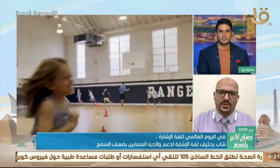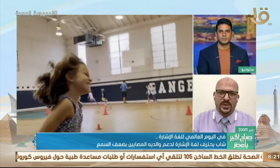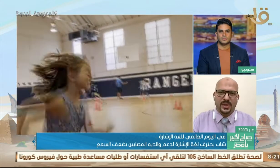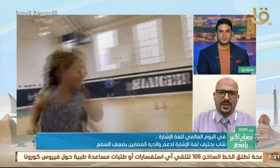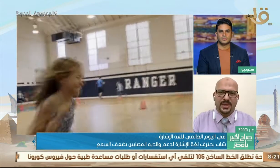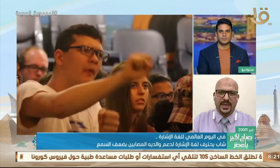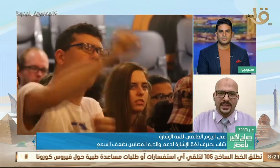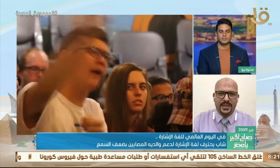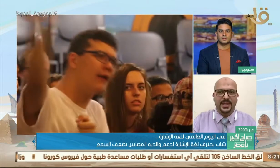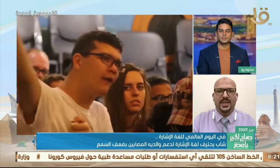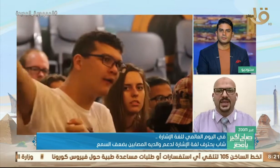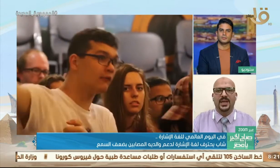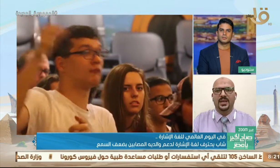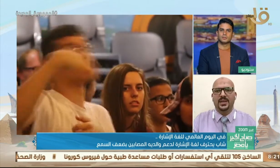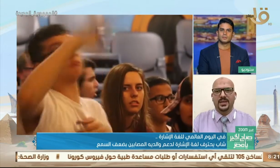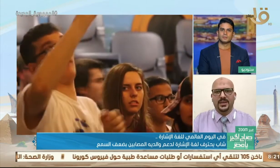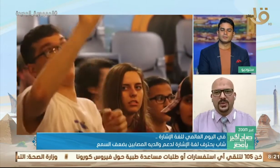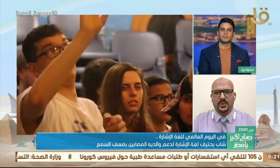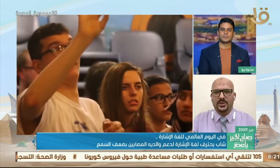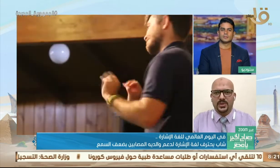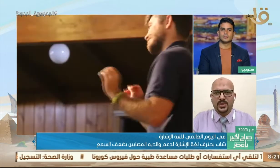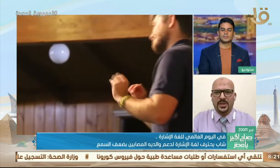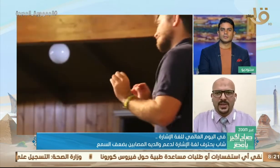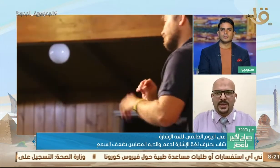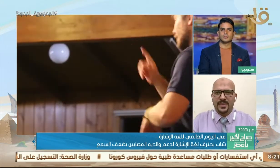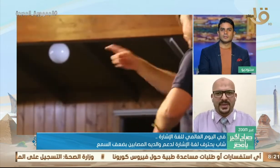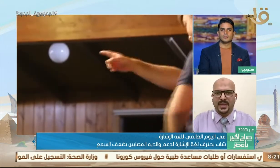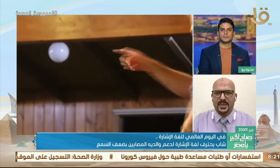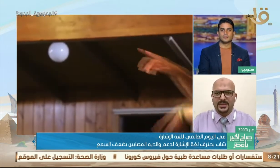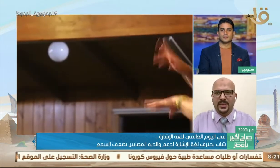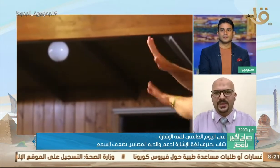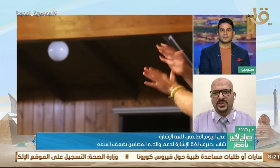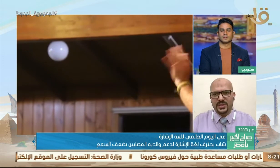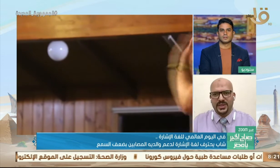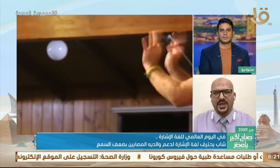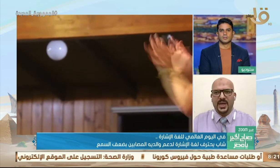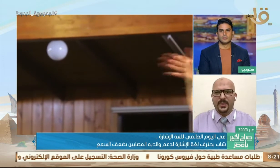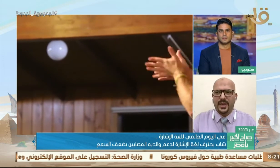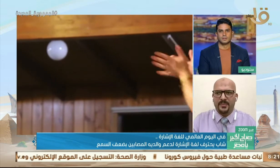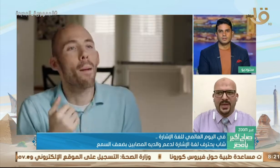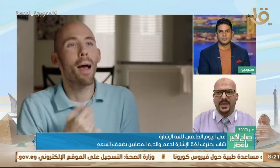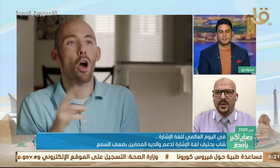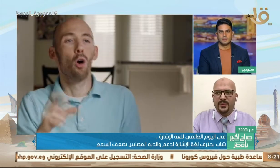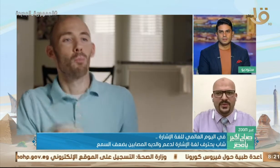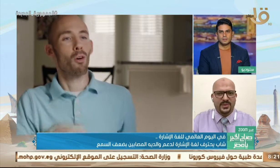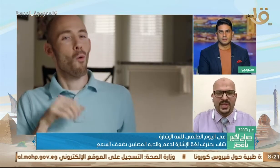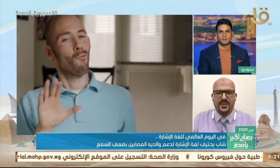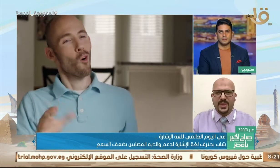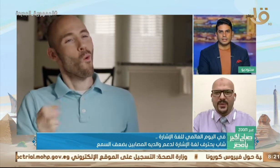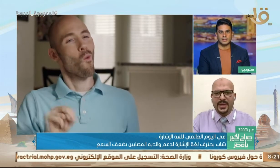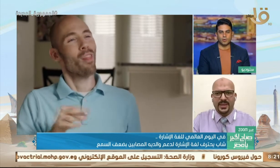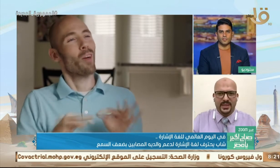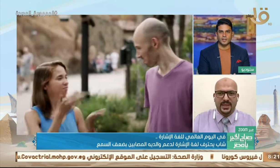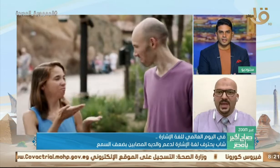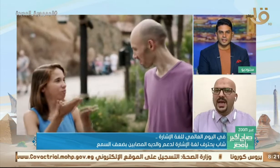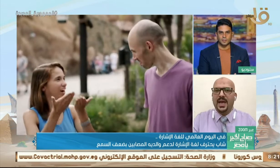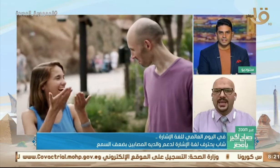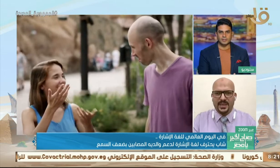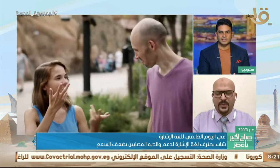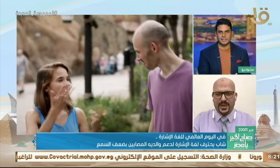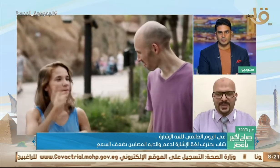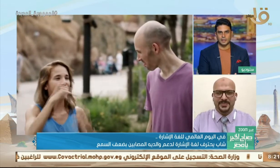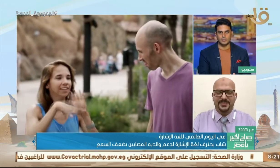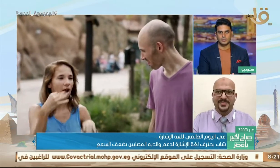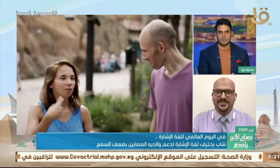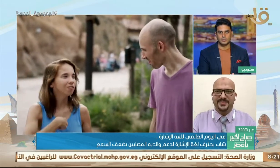غير لغة الإشارة الخليجية غير لغة الإشارة الأجنبية، سواء الصيني أو الألماني أو الفرنساوي أو ده وفقا